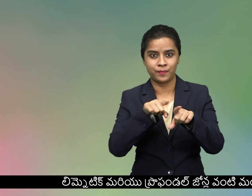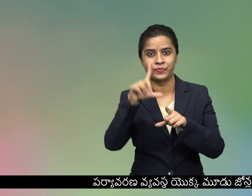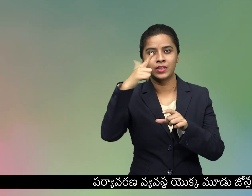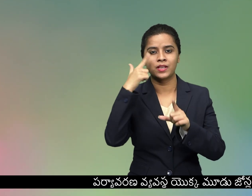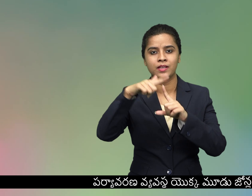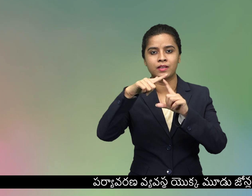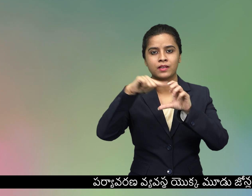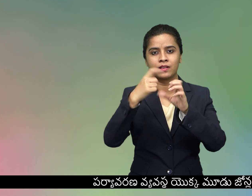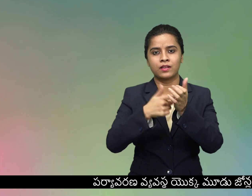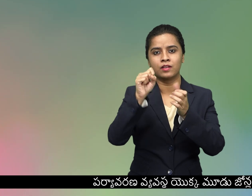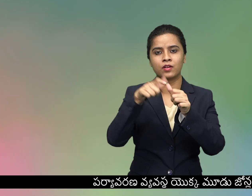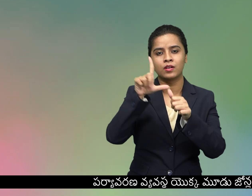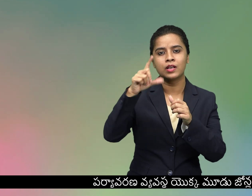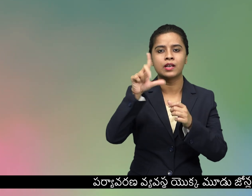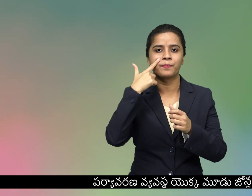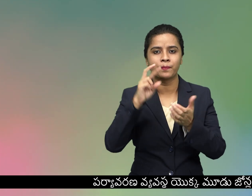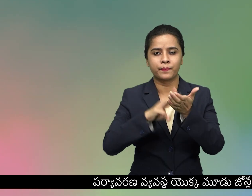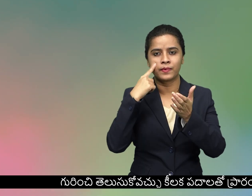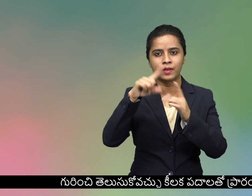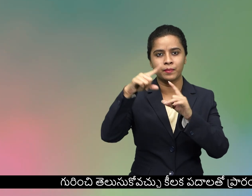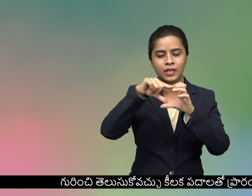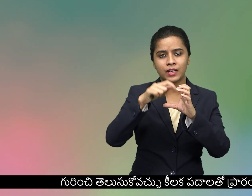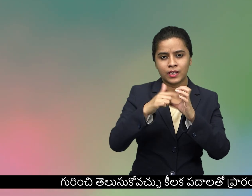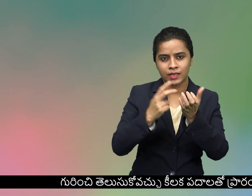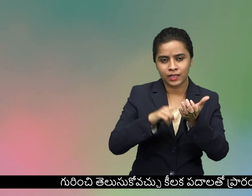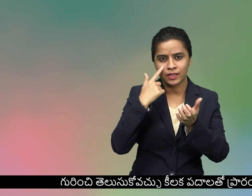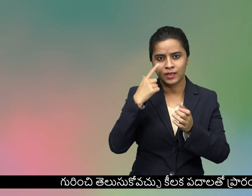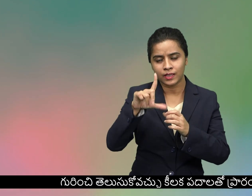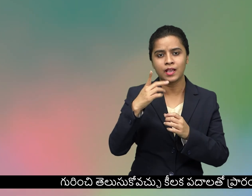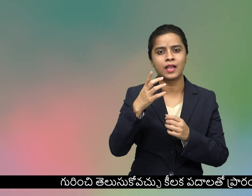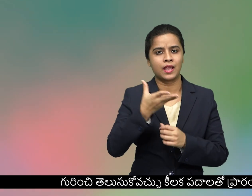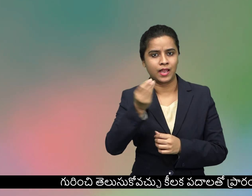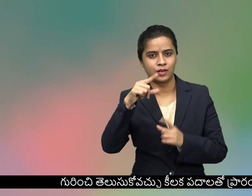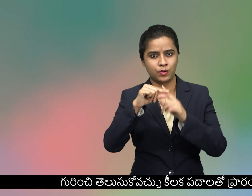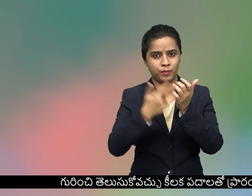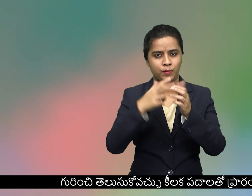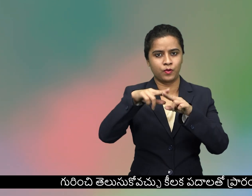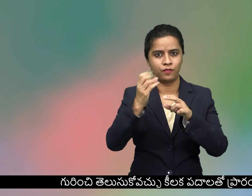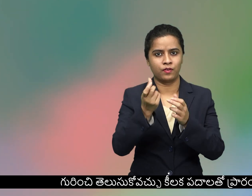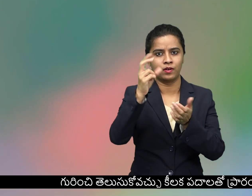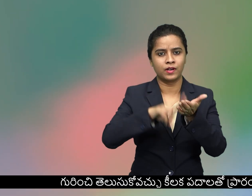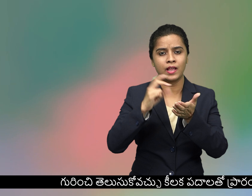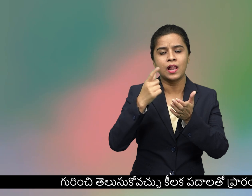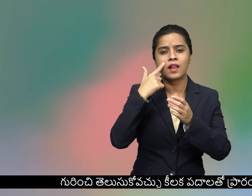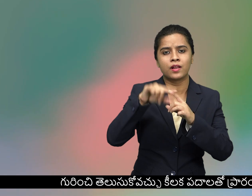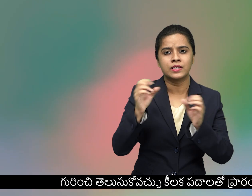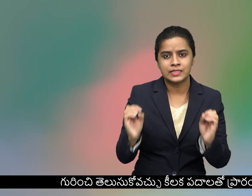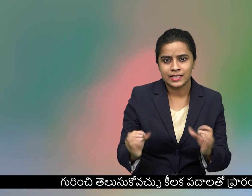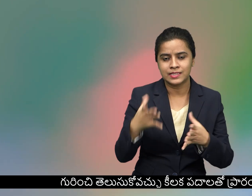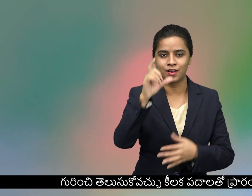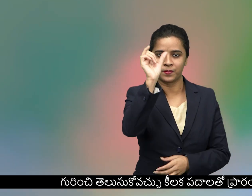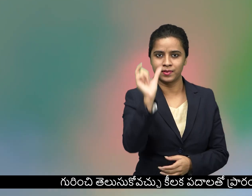మంచినీటి పర్యావరణ వ్యవస్థ యొక్క 3 జోన్ల గురించి తెలుసుకోవచ్చు. కీలక పదాలతో ప్రారంభిద్దాం.